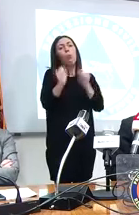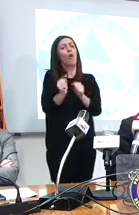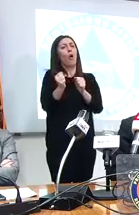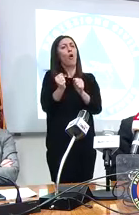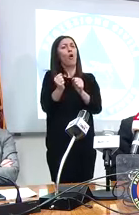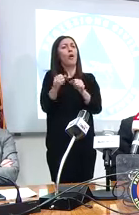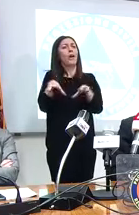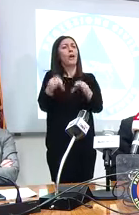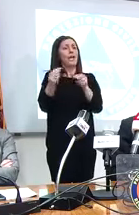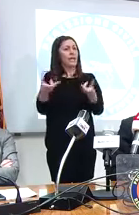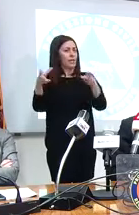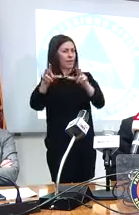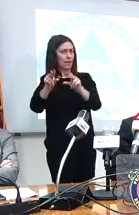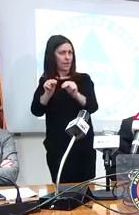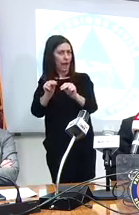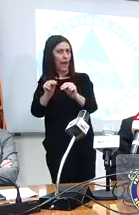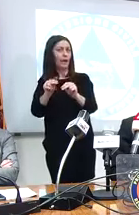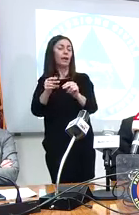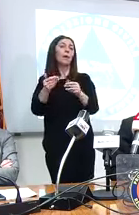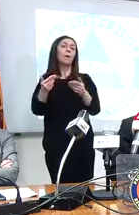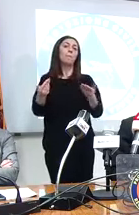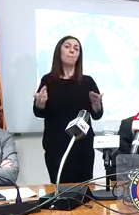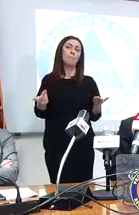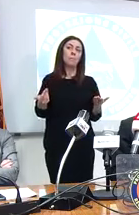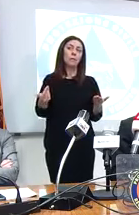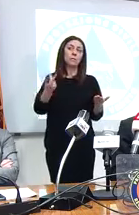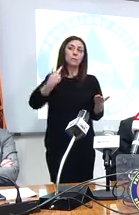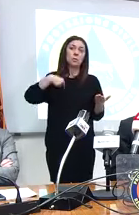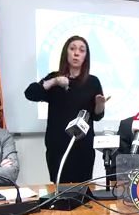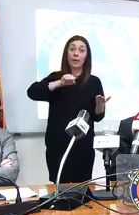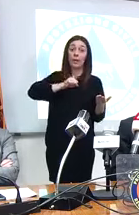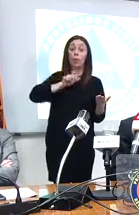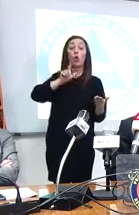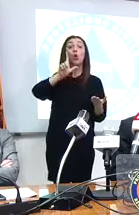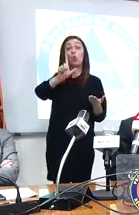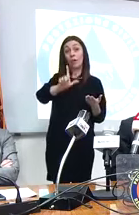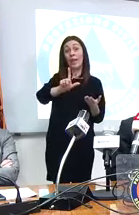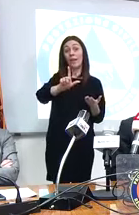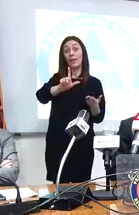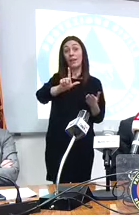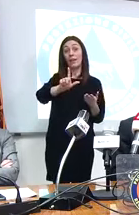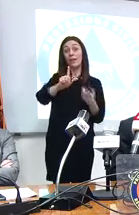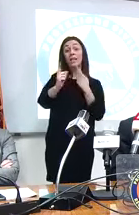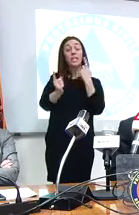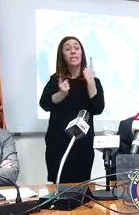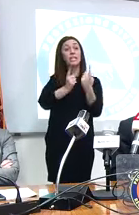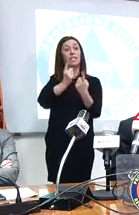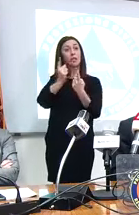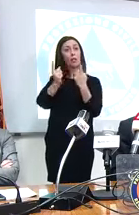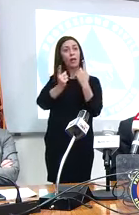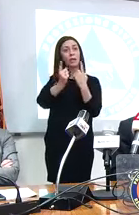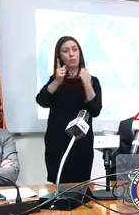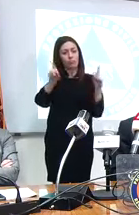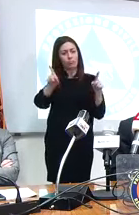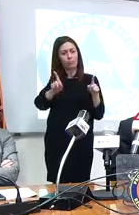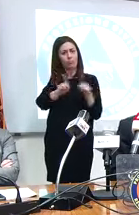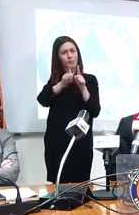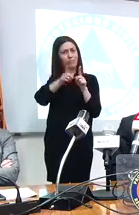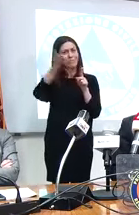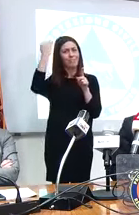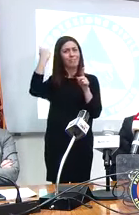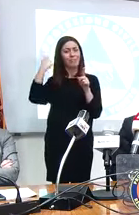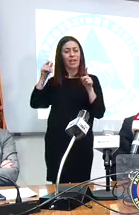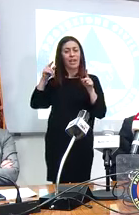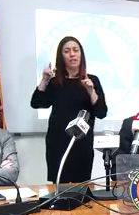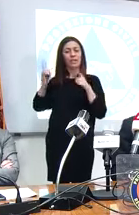perché pensiamo di essere lunedì nella situazione in cui eravamo quando abbiamo sospeso. Un po'